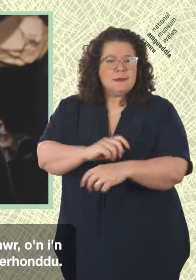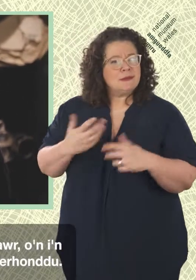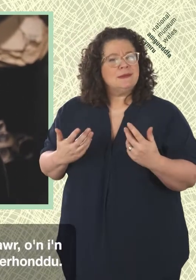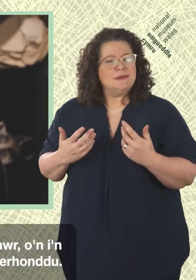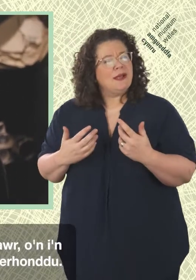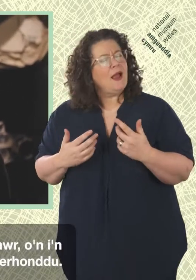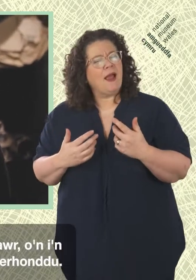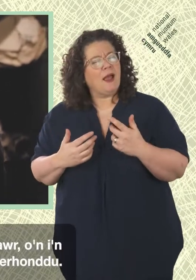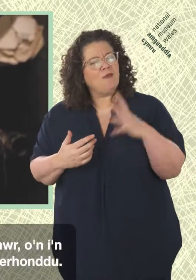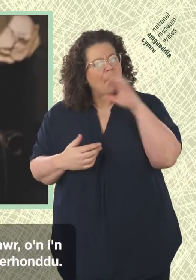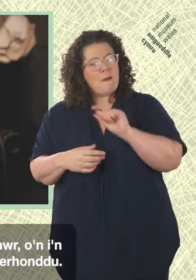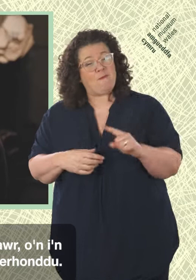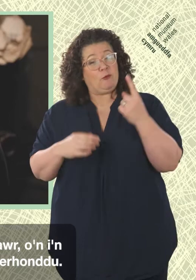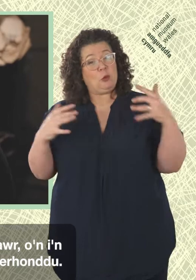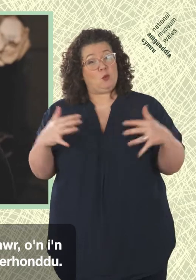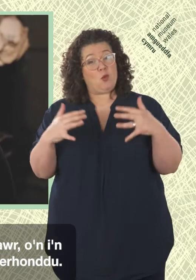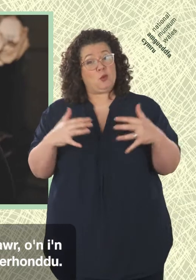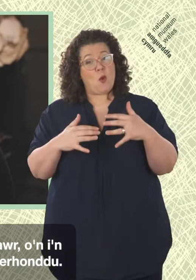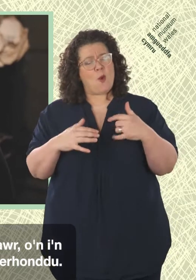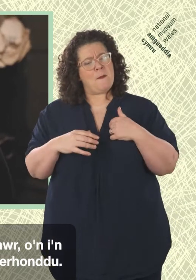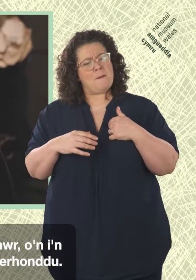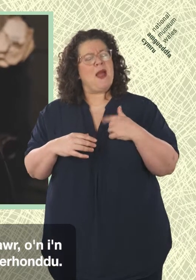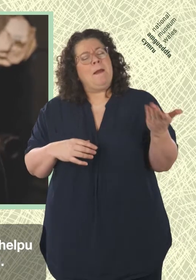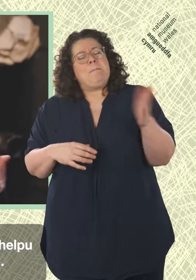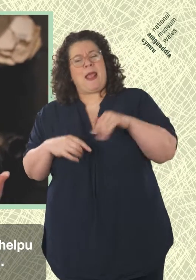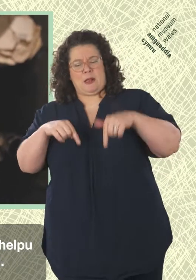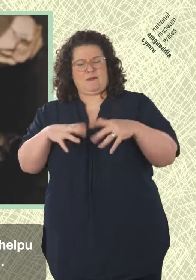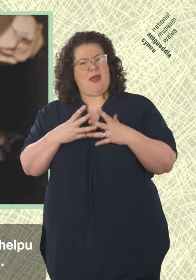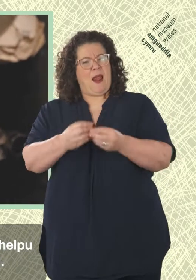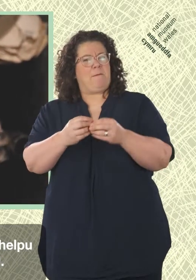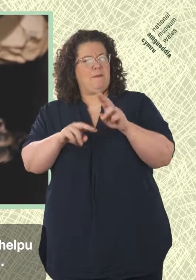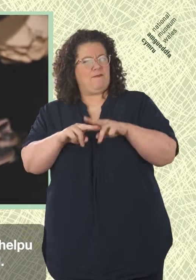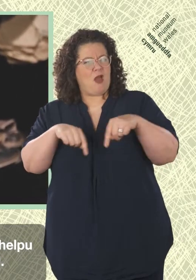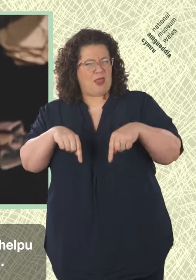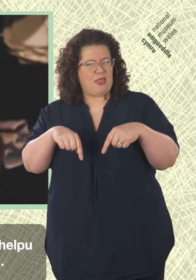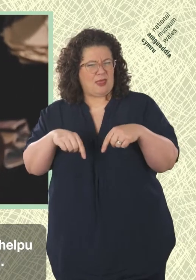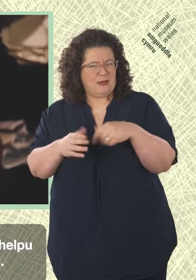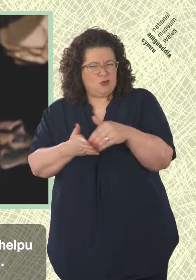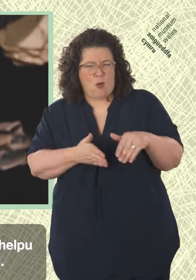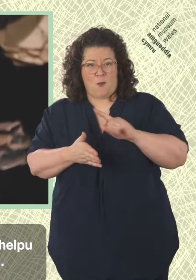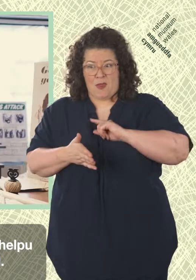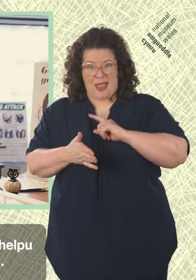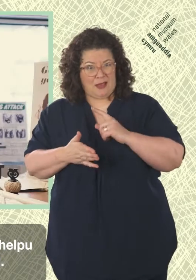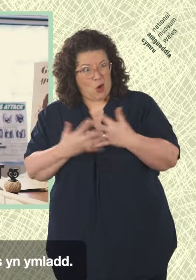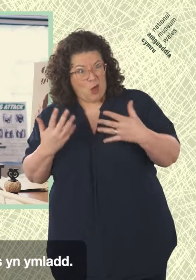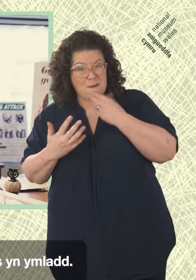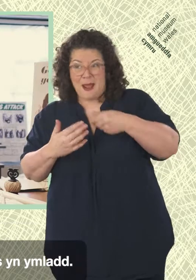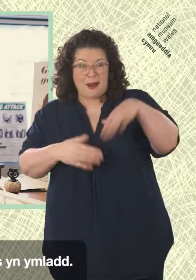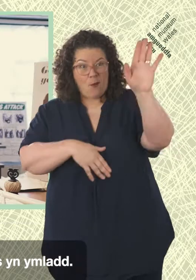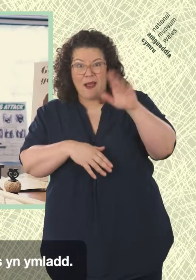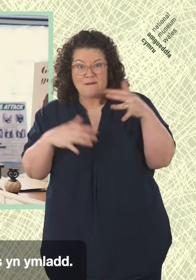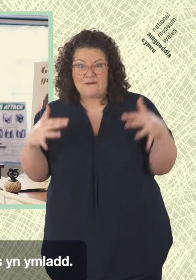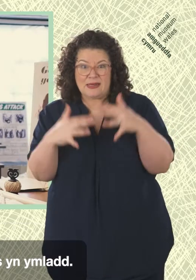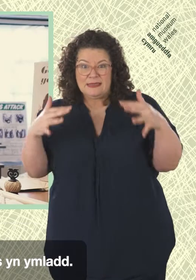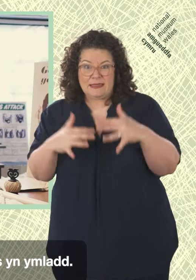Chymod, yn y rhyfel mawr, o'n i arfer bod yn ysgol yna Aberhonddu, a wedyn des i nôl i helpu yn y siop fy nhad. Oedd y bechgyn i gyd